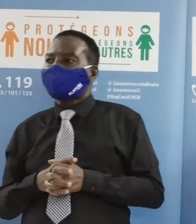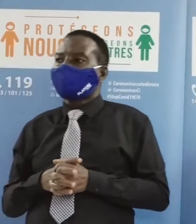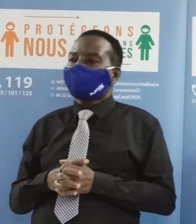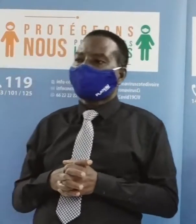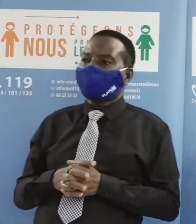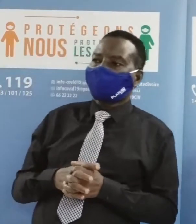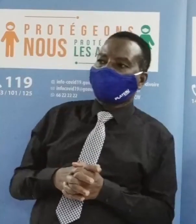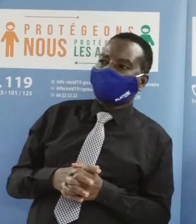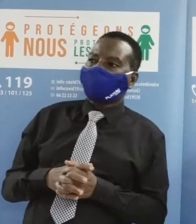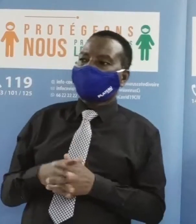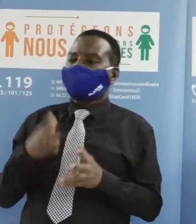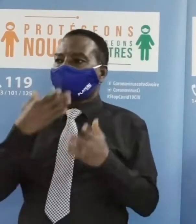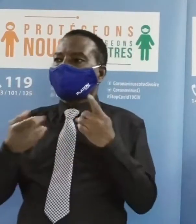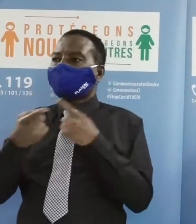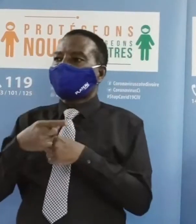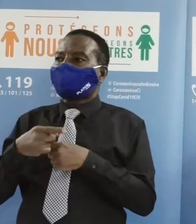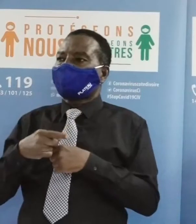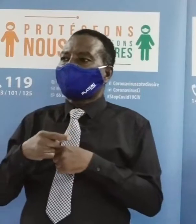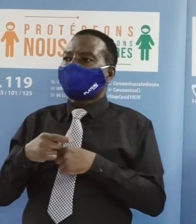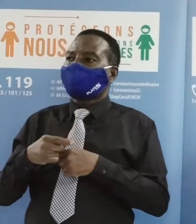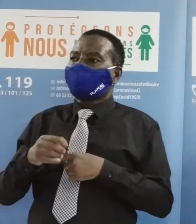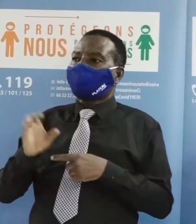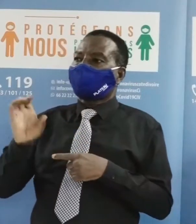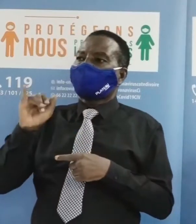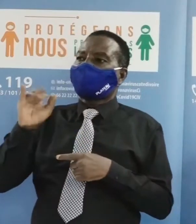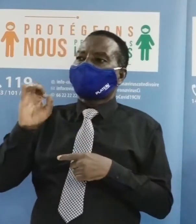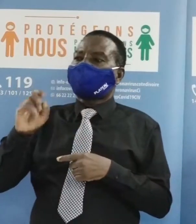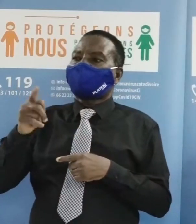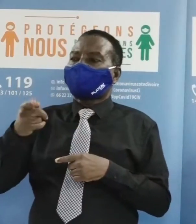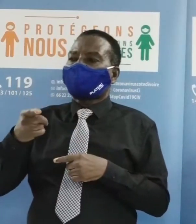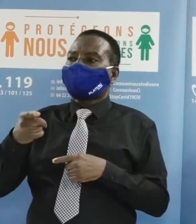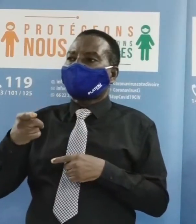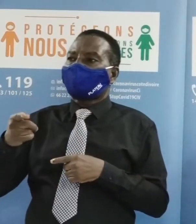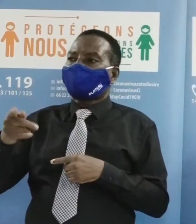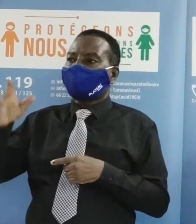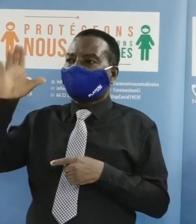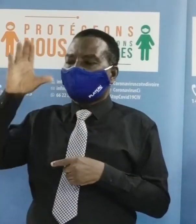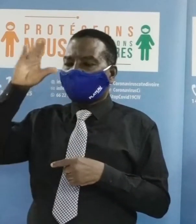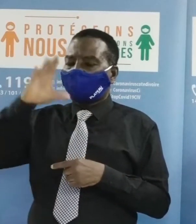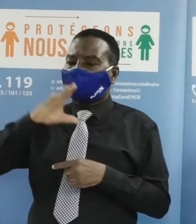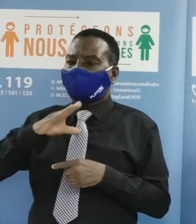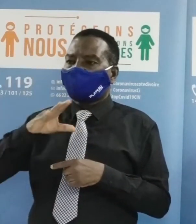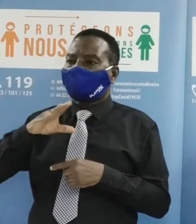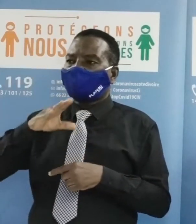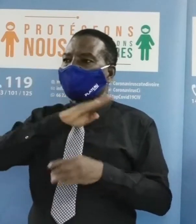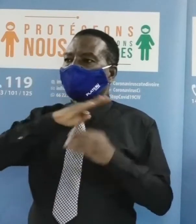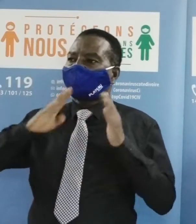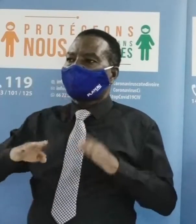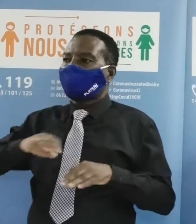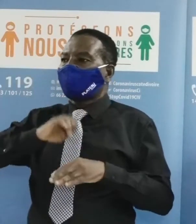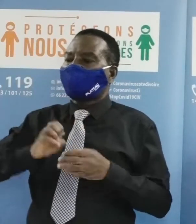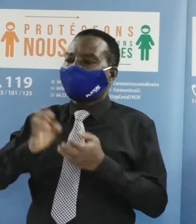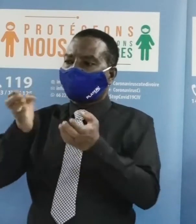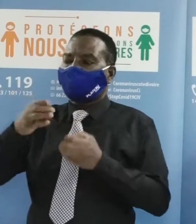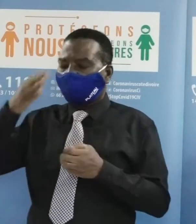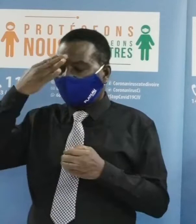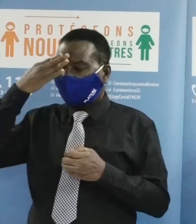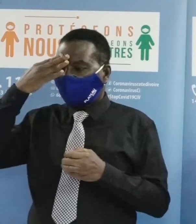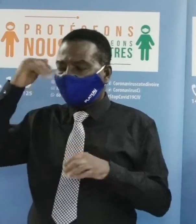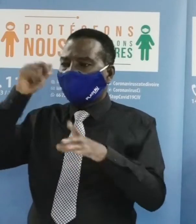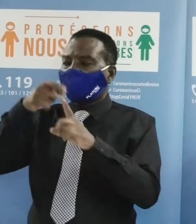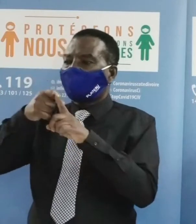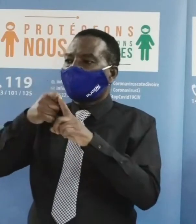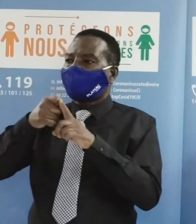bonjour je suis connaît pas car ici j'ai ma question s'adresse à monsieur le maire de bouaké je voudrais savoir l'impact